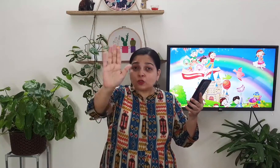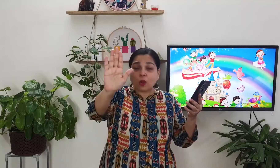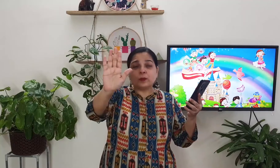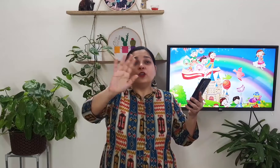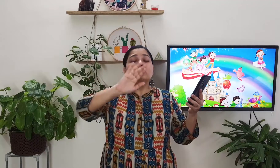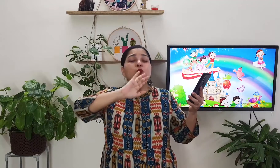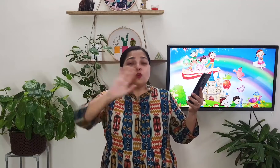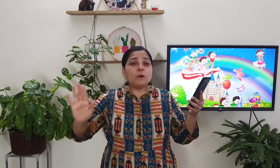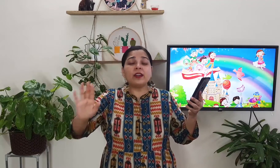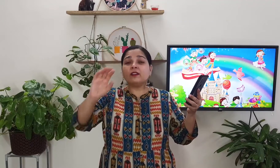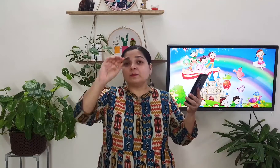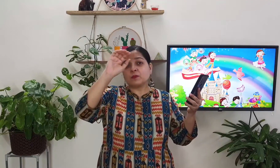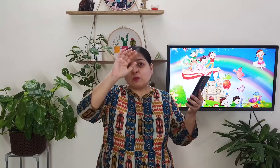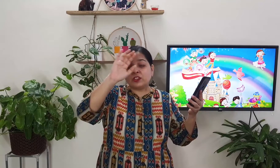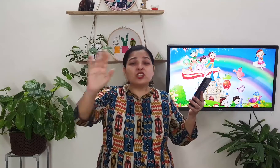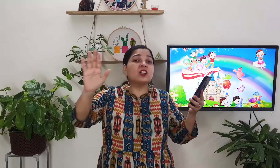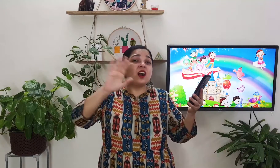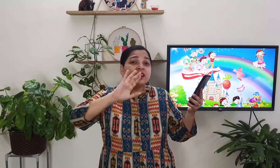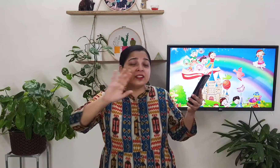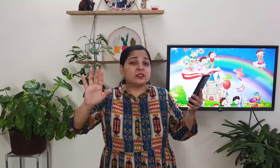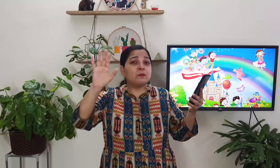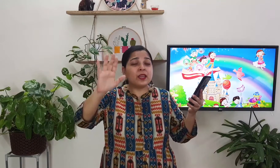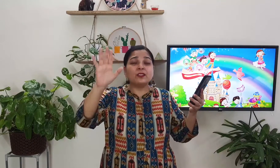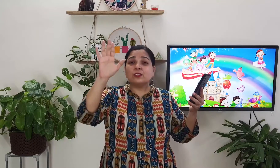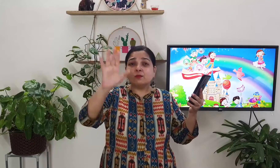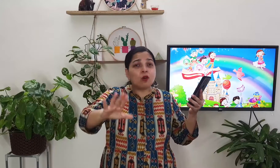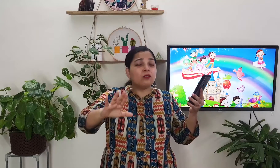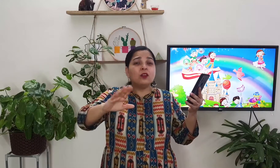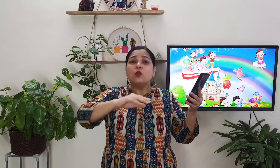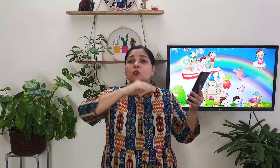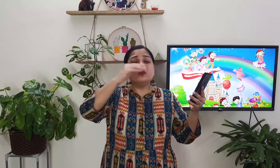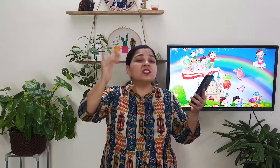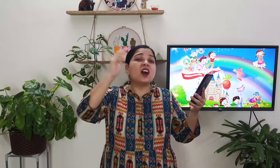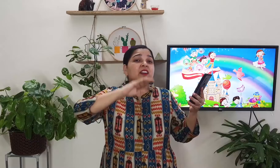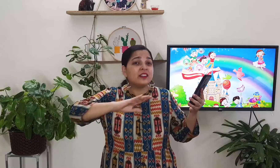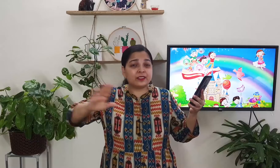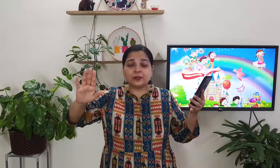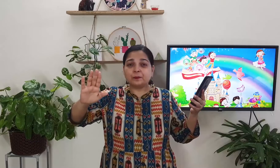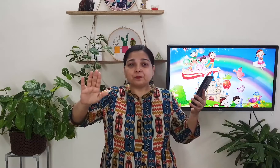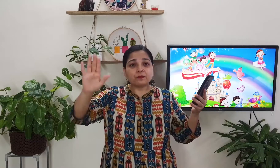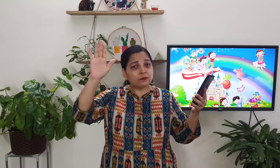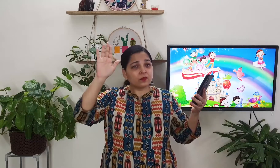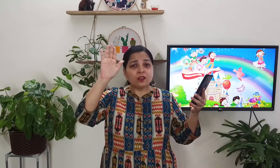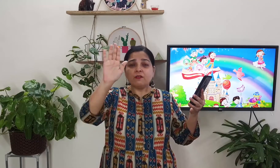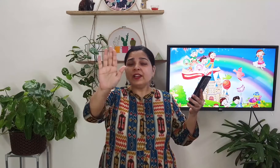கொள்ளும் போது அவருக்கு அதிகாரம் இருப்பதை அவருக்கு தெரியும். அப்பொழுது அவர் நிறுத்து என்று கூறும்